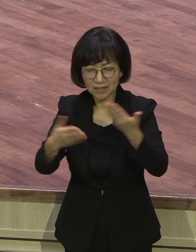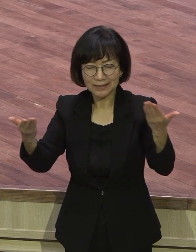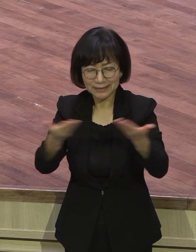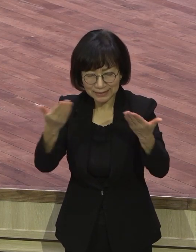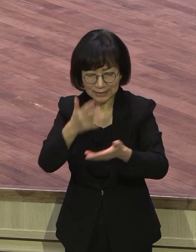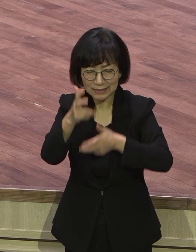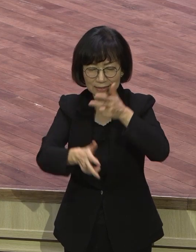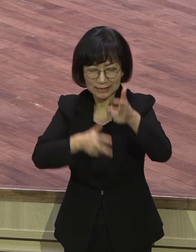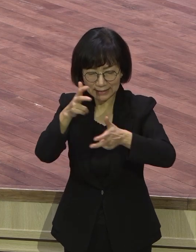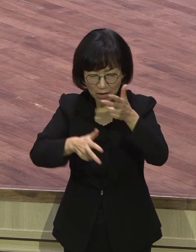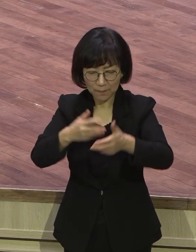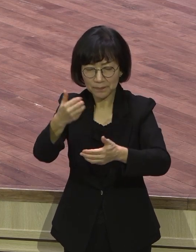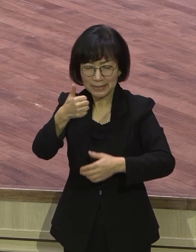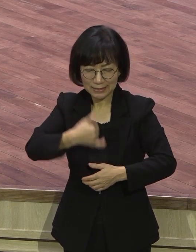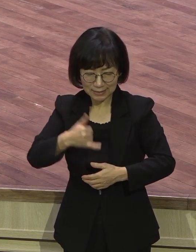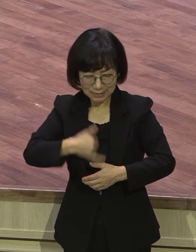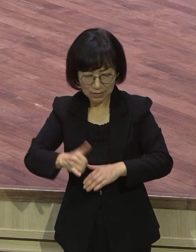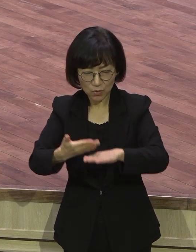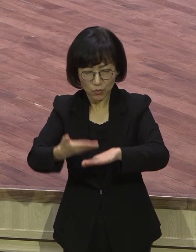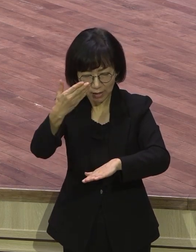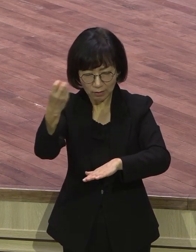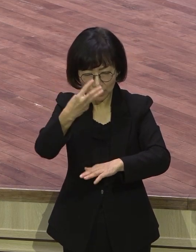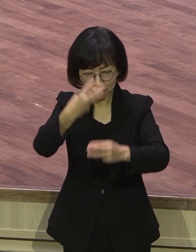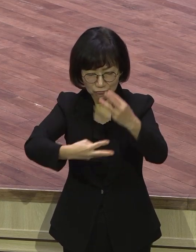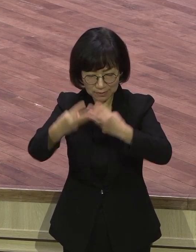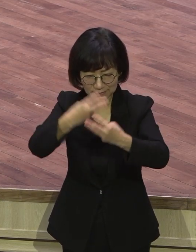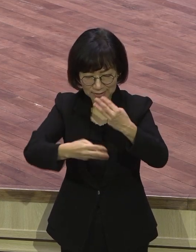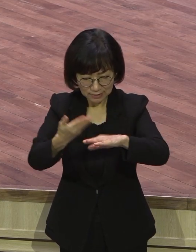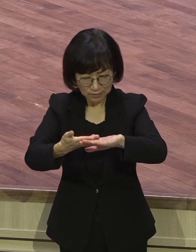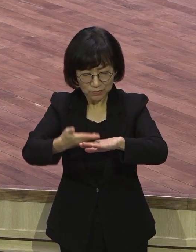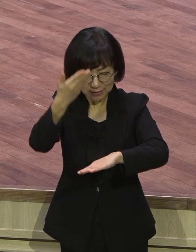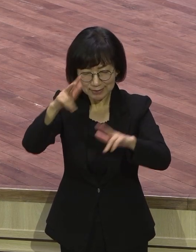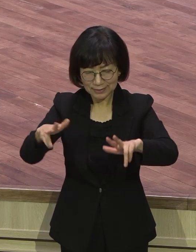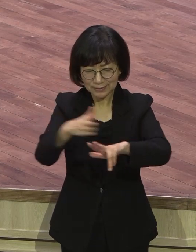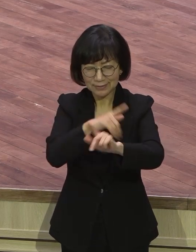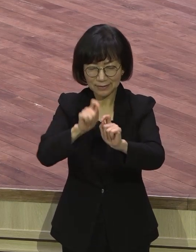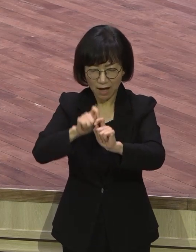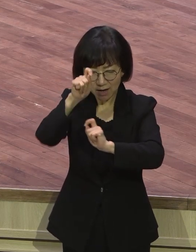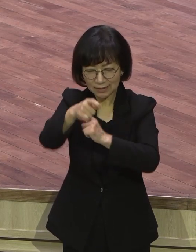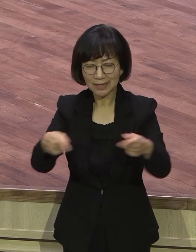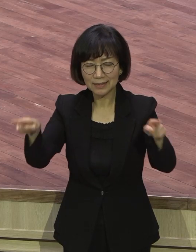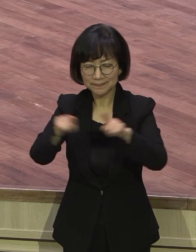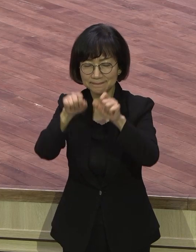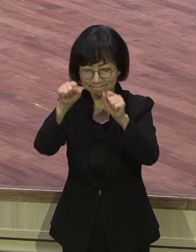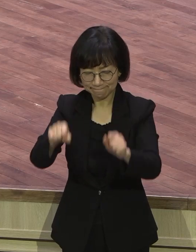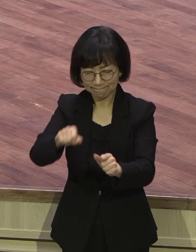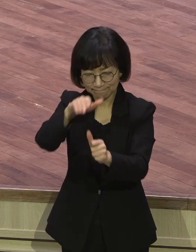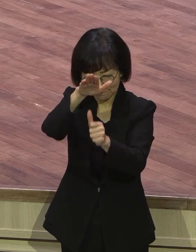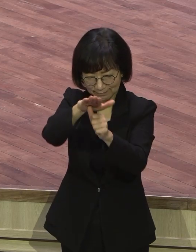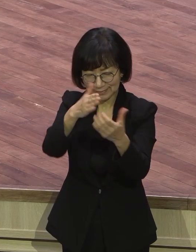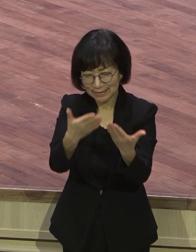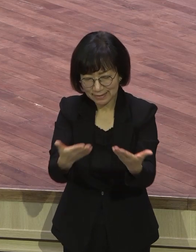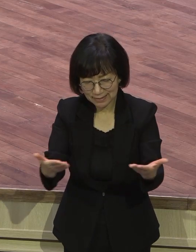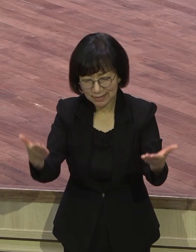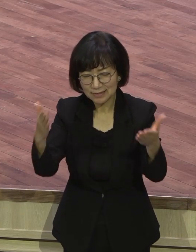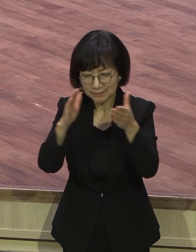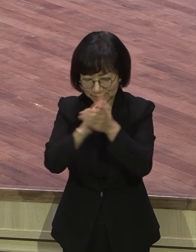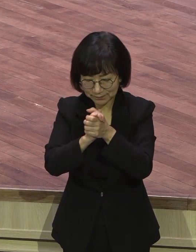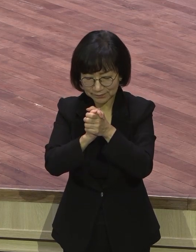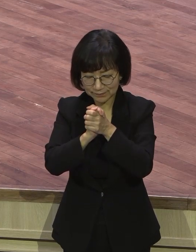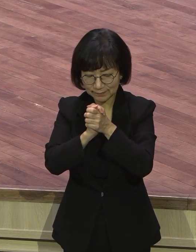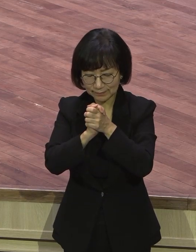협력되어지는 모든 성교산들 우리 잘 아는 랩라트들 무리위에 지금보다 영원까지 함께 계실저라